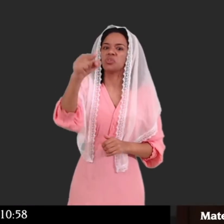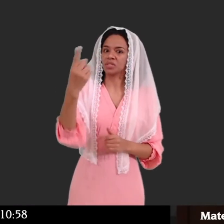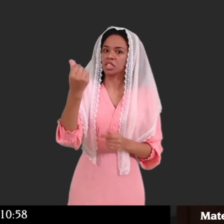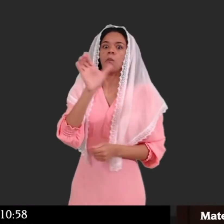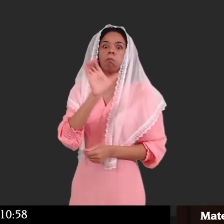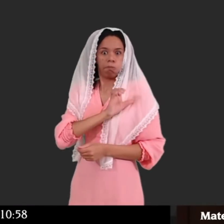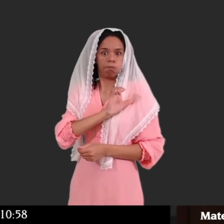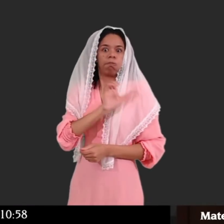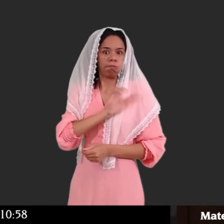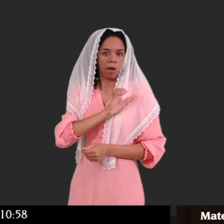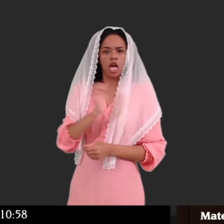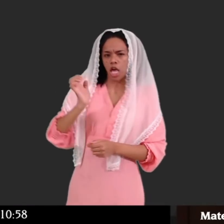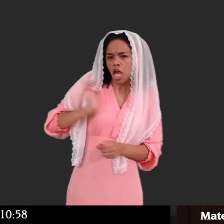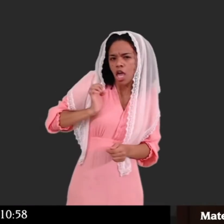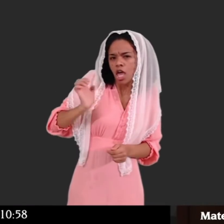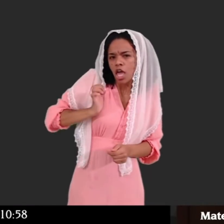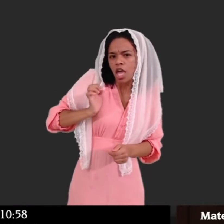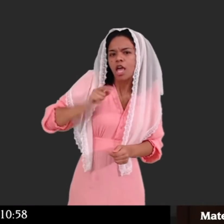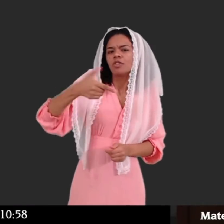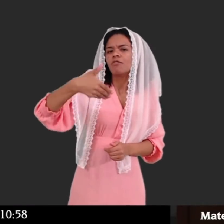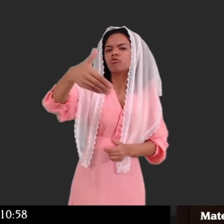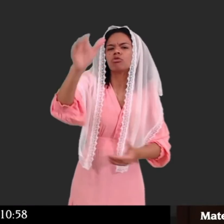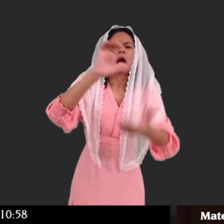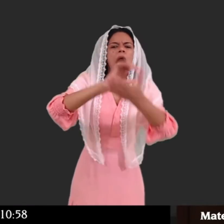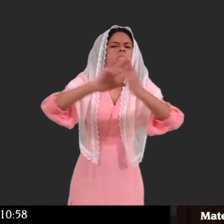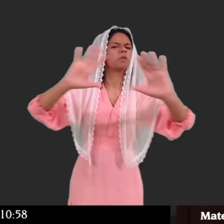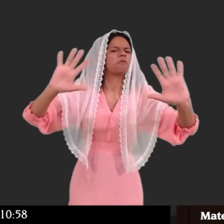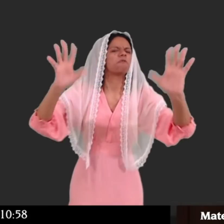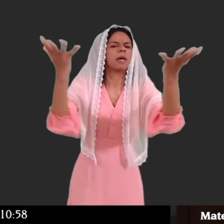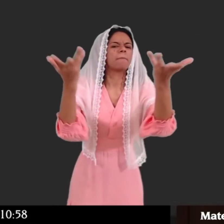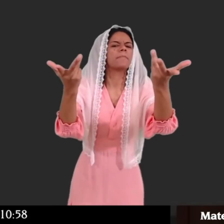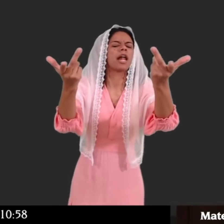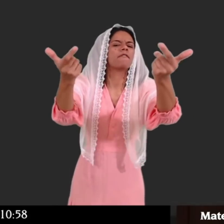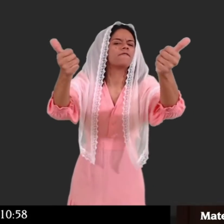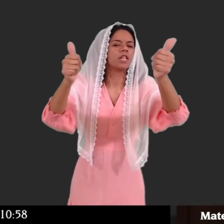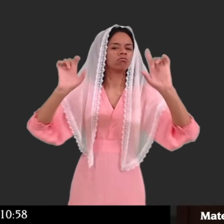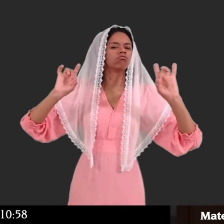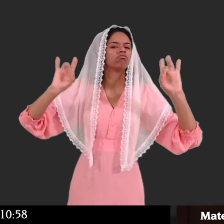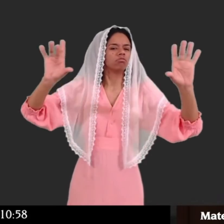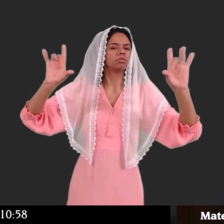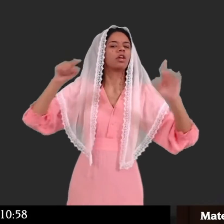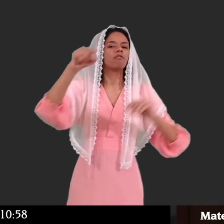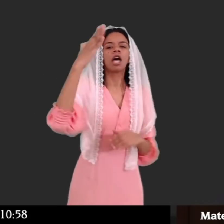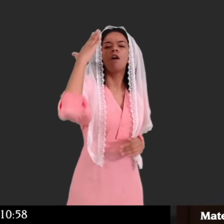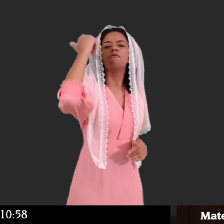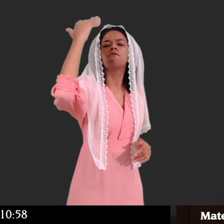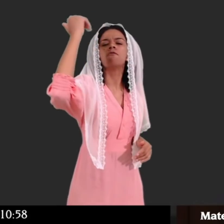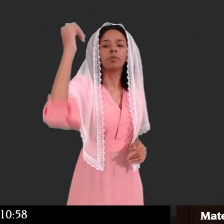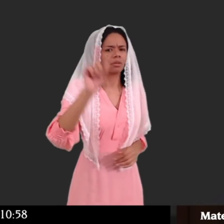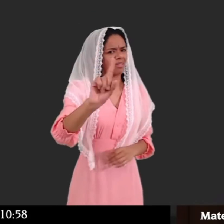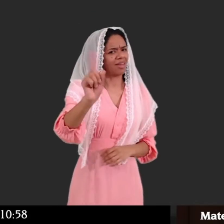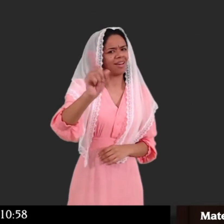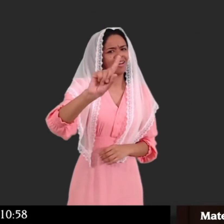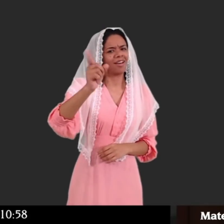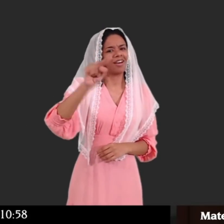casamento maravilhoso, nem que vai ter um sucesso material que Deus pode dar quando Ele quer. O que se anuncia aqui é que você vai encontrar a